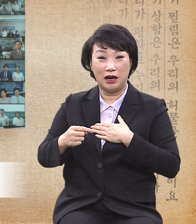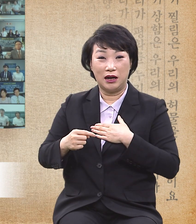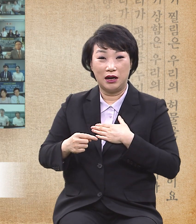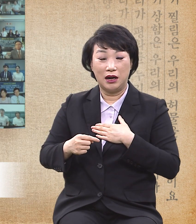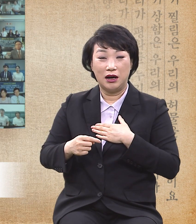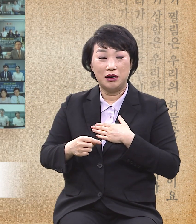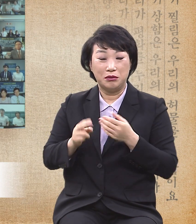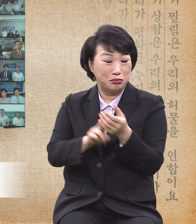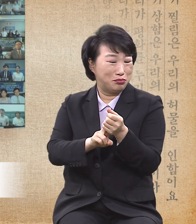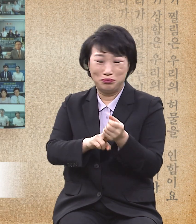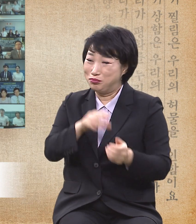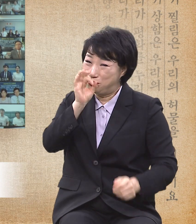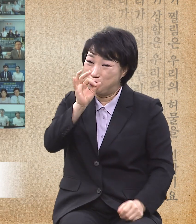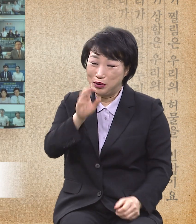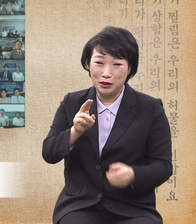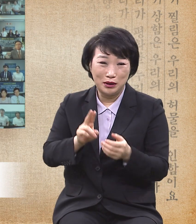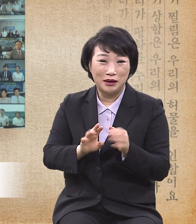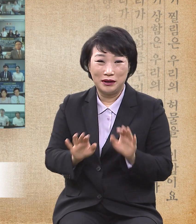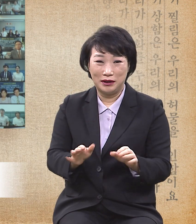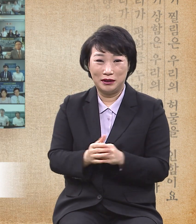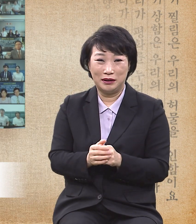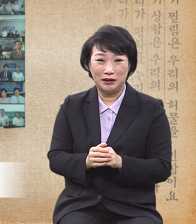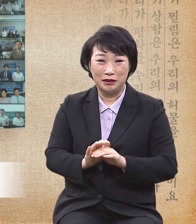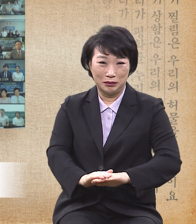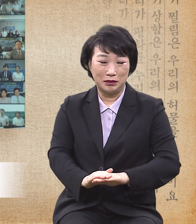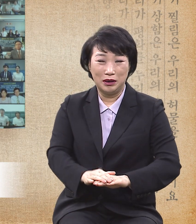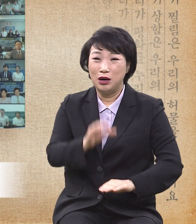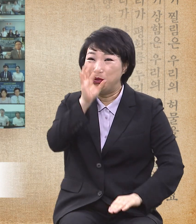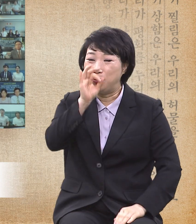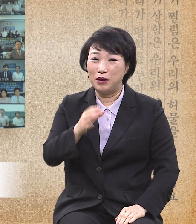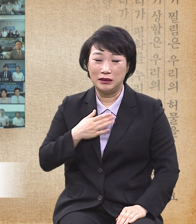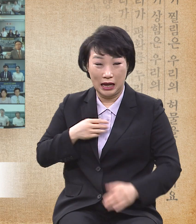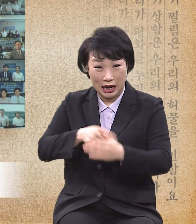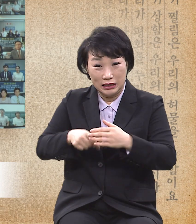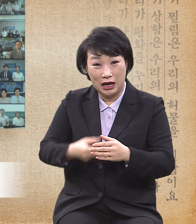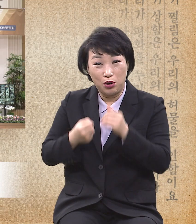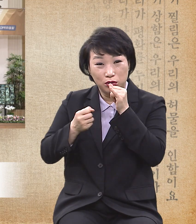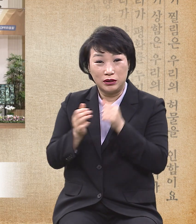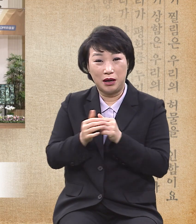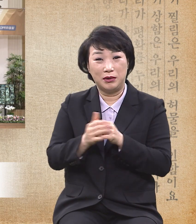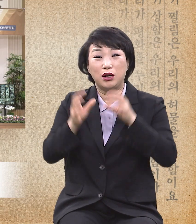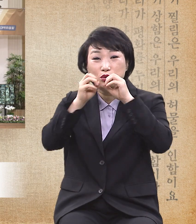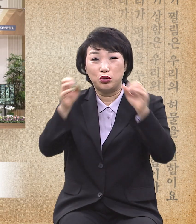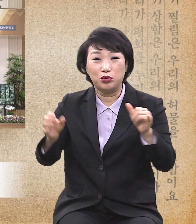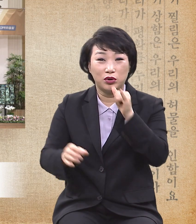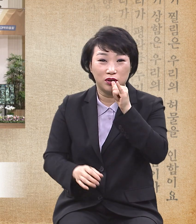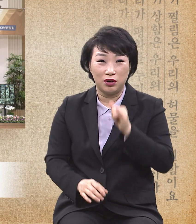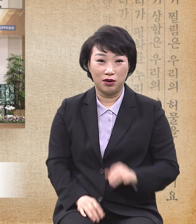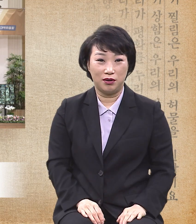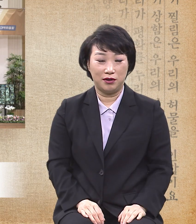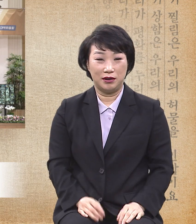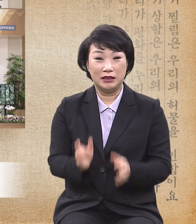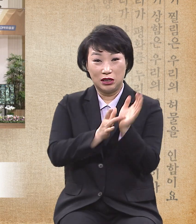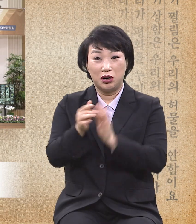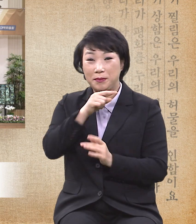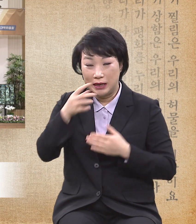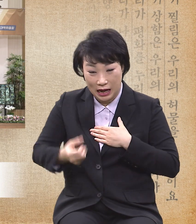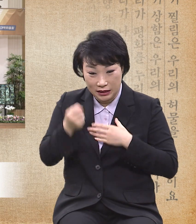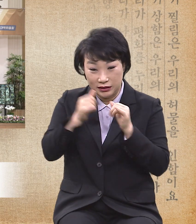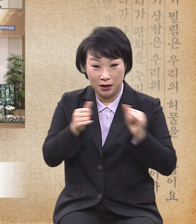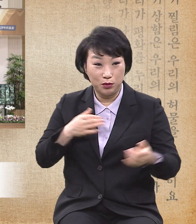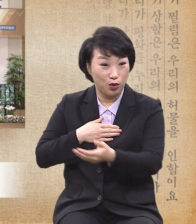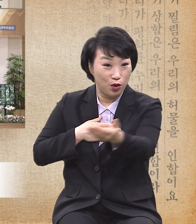도대체 감출 수가 없고 숨길 수 없이 내 속에 들어있다 이 말이요. 예수 피가 있는